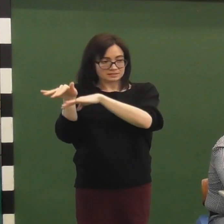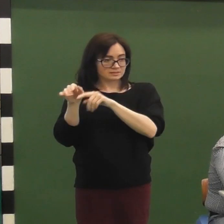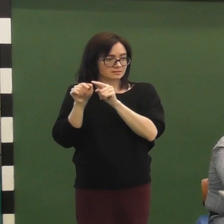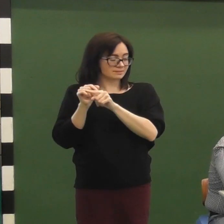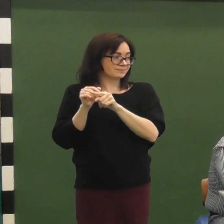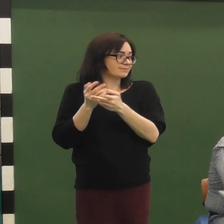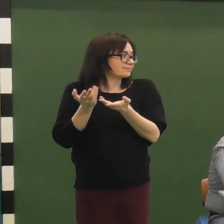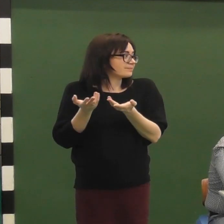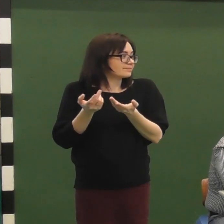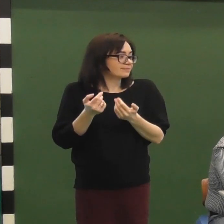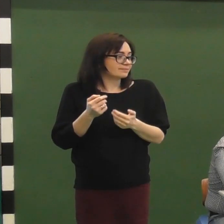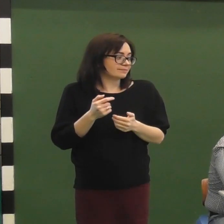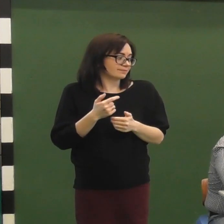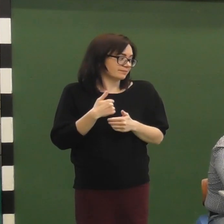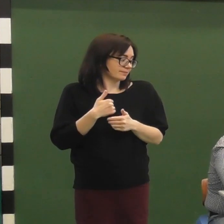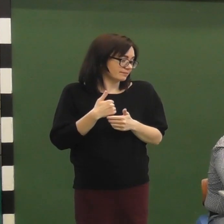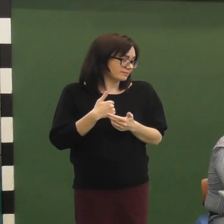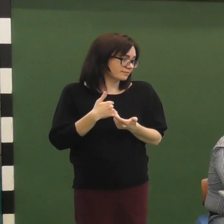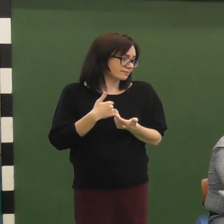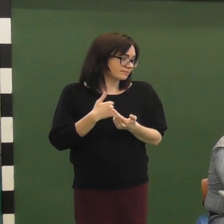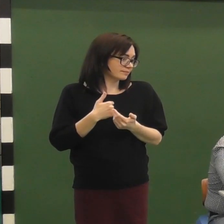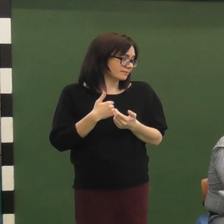hát bennünket